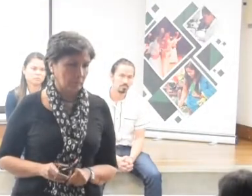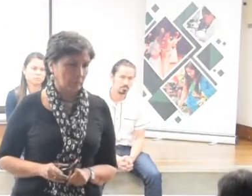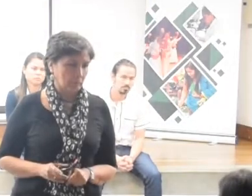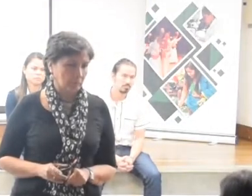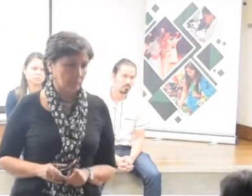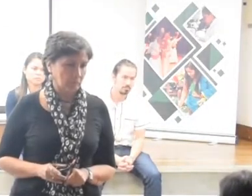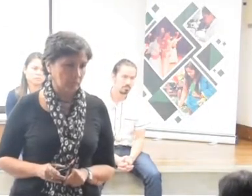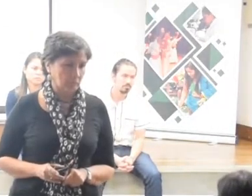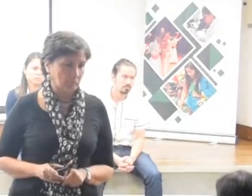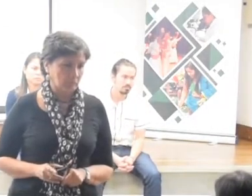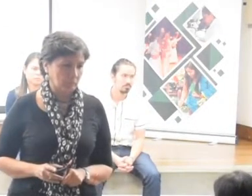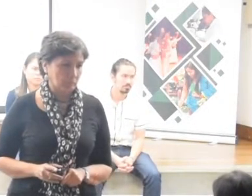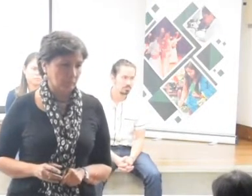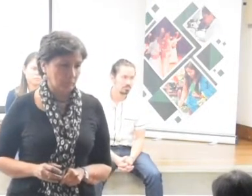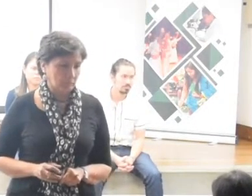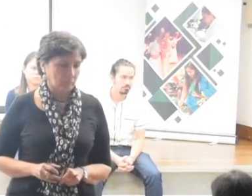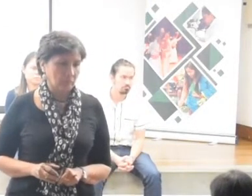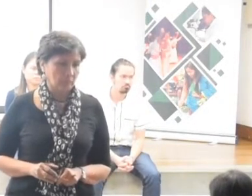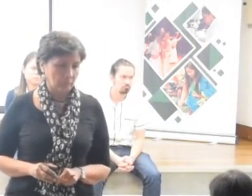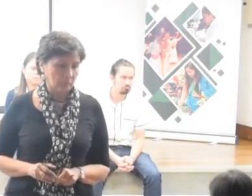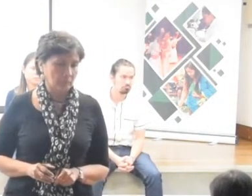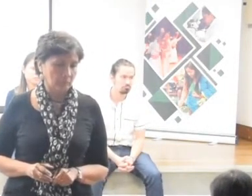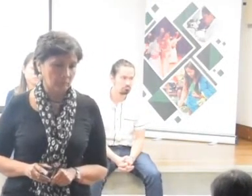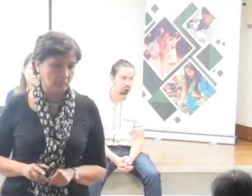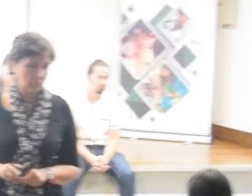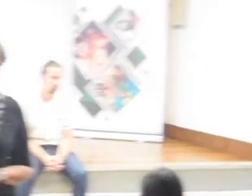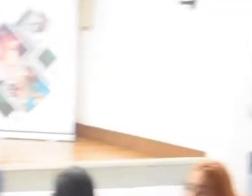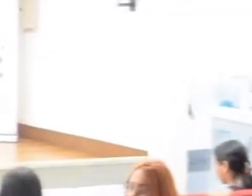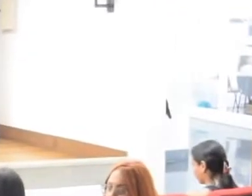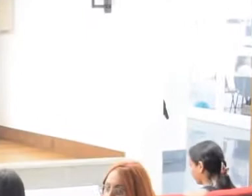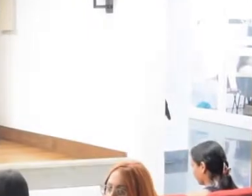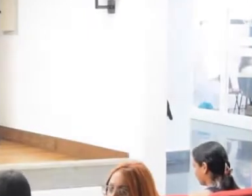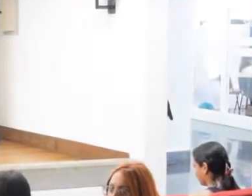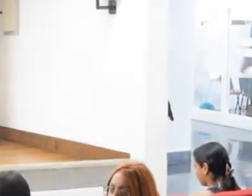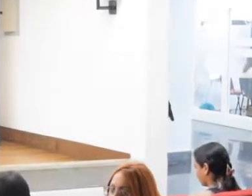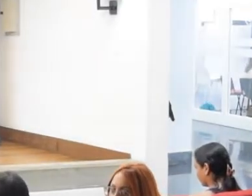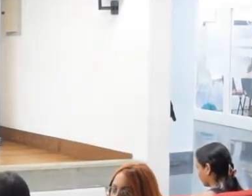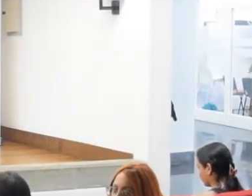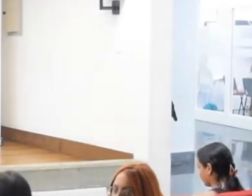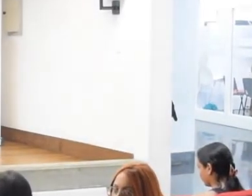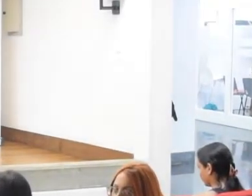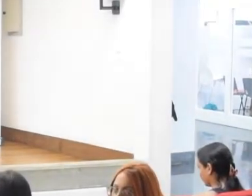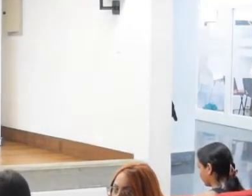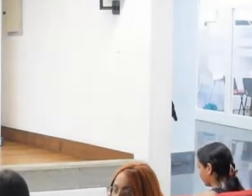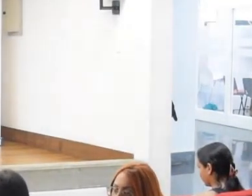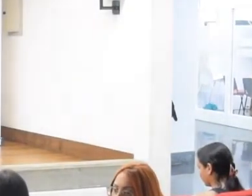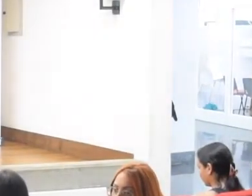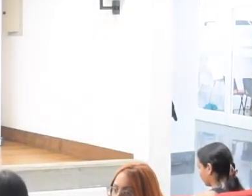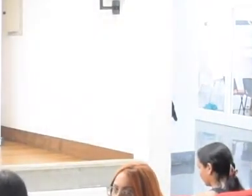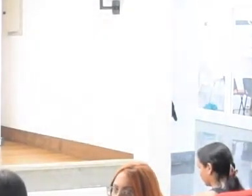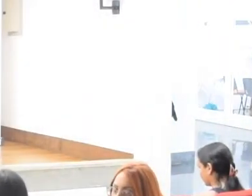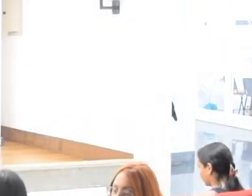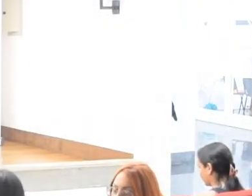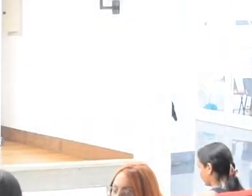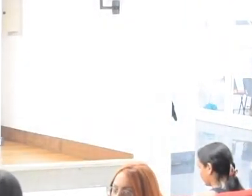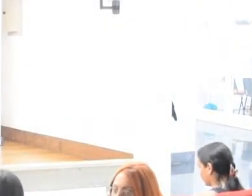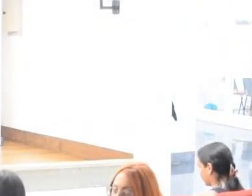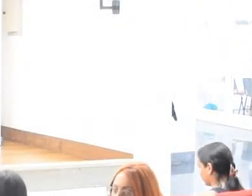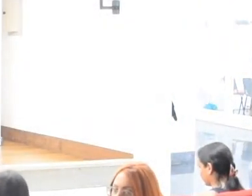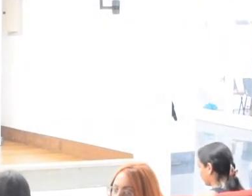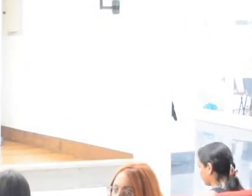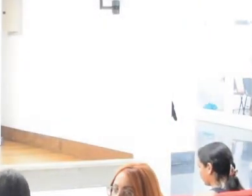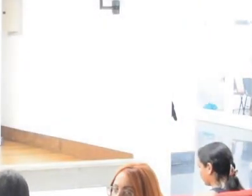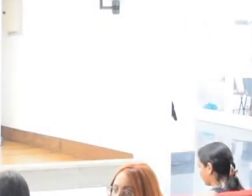y le pueda dar más resonancia también como al trabajo que se está haciendo, y que también nos permita a nosotros, como desde lo que venimos trabajando en